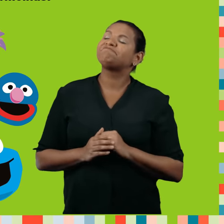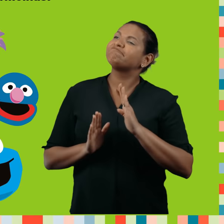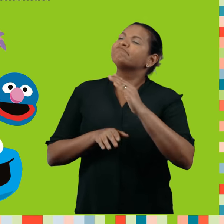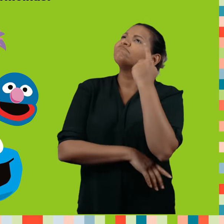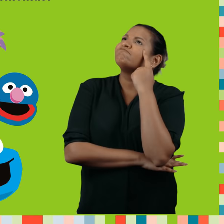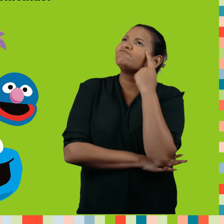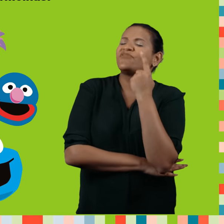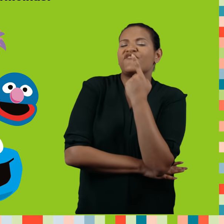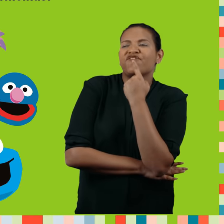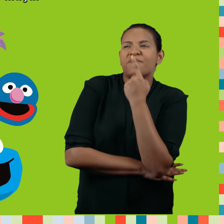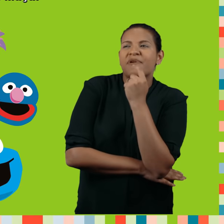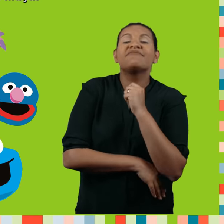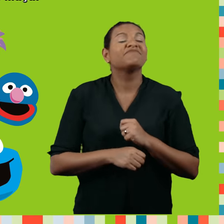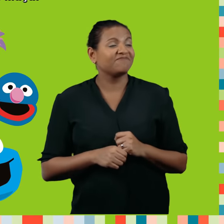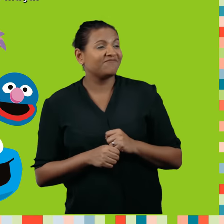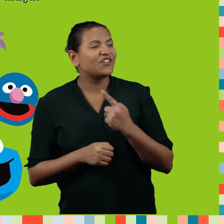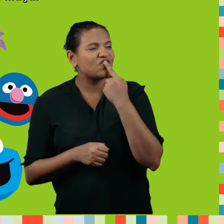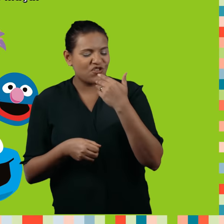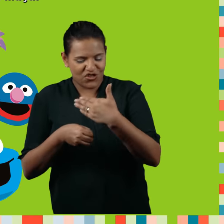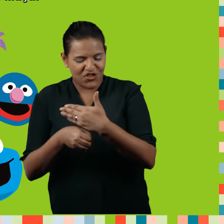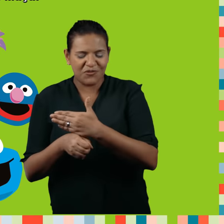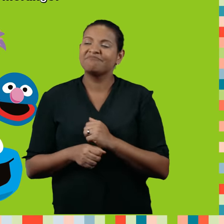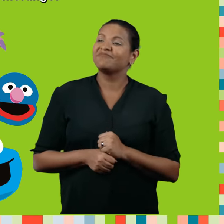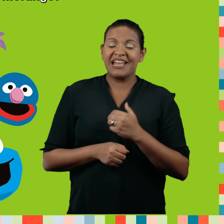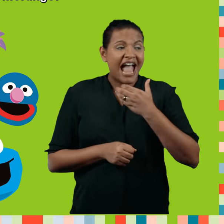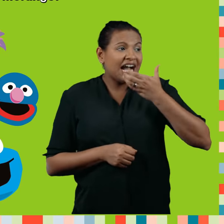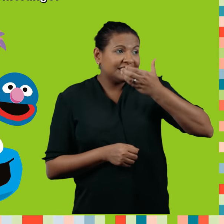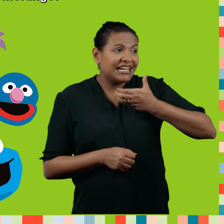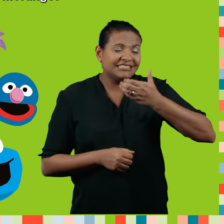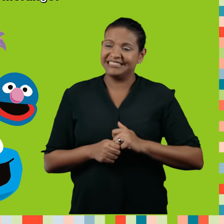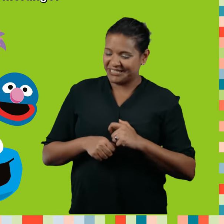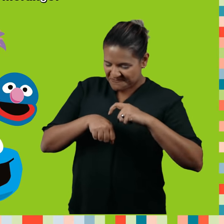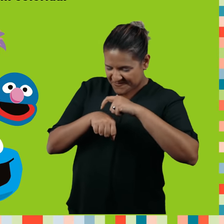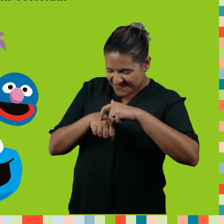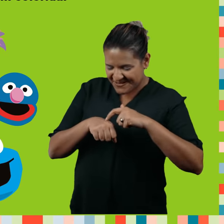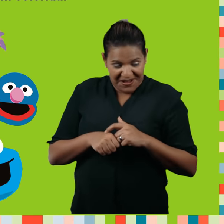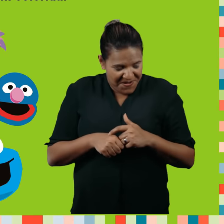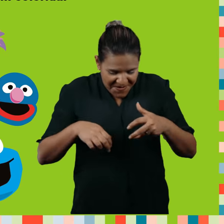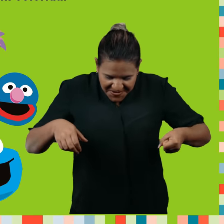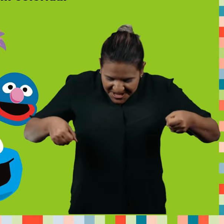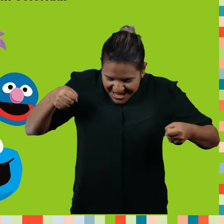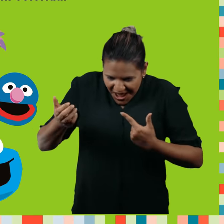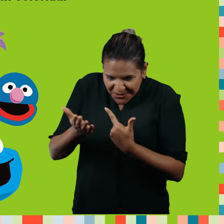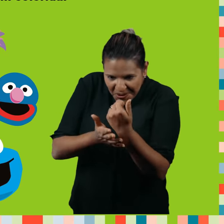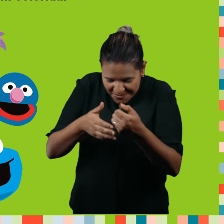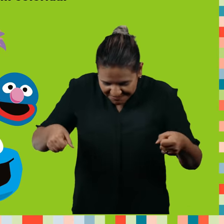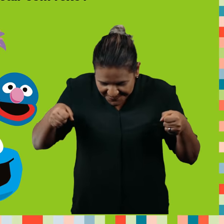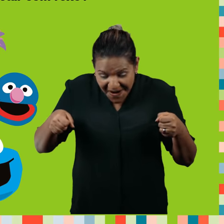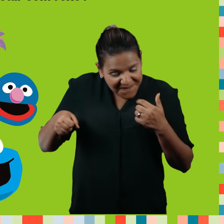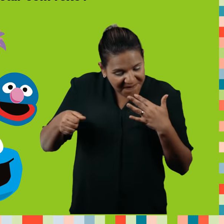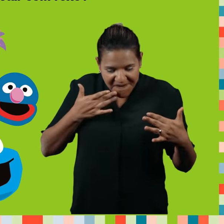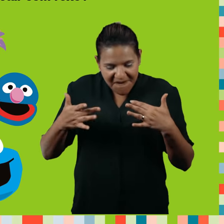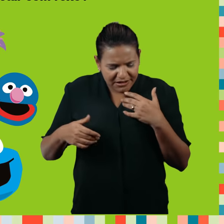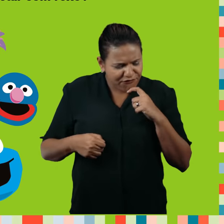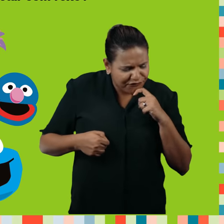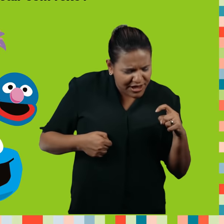Agora... Comidas vermelhas! Tem tomate! Maçã! Morango! A minha sacola está bem colorida! Ah,